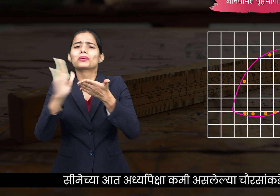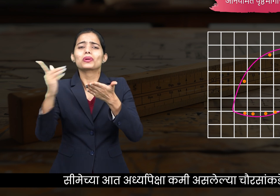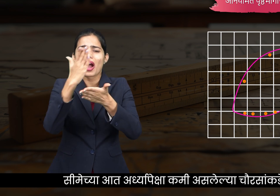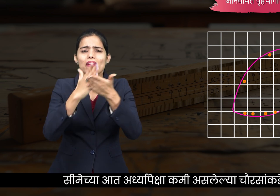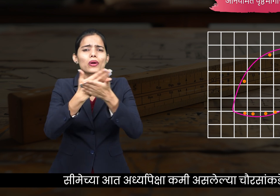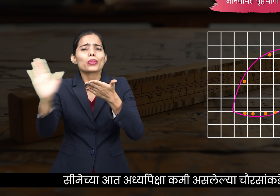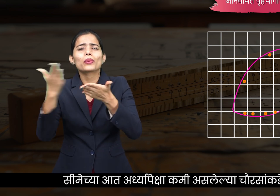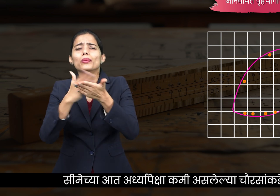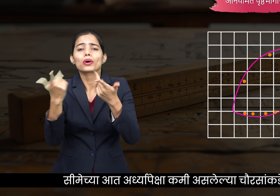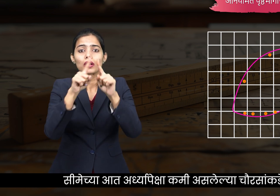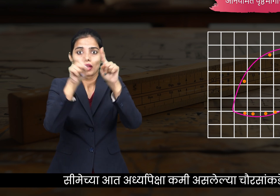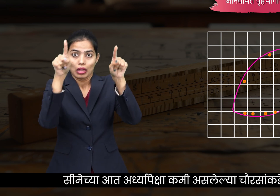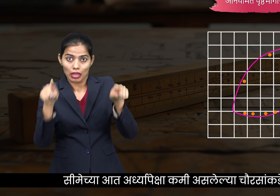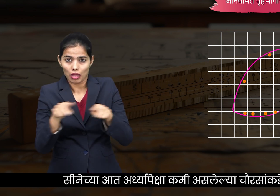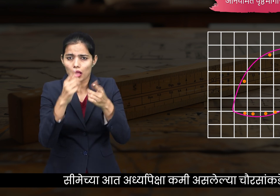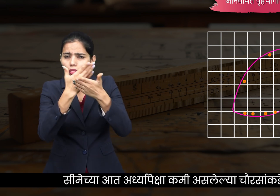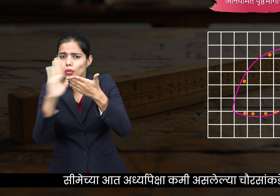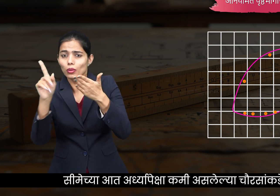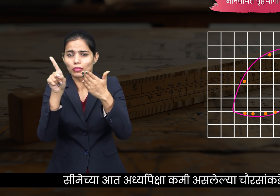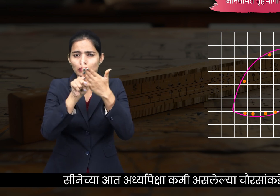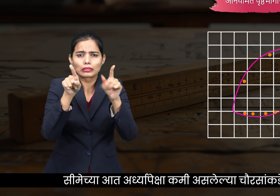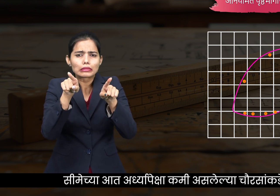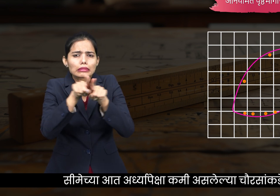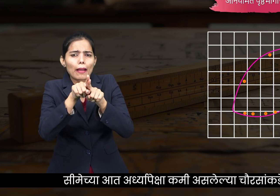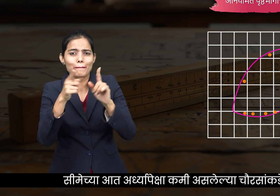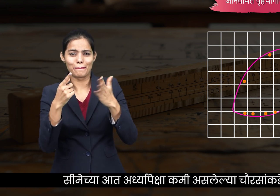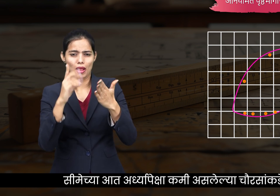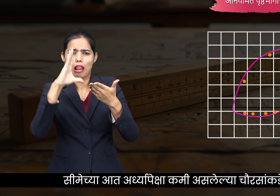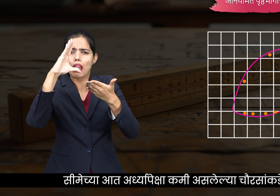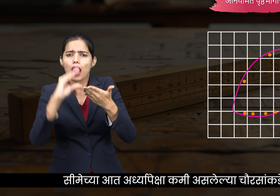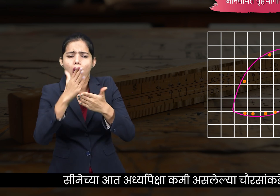सीमेच्या आत अर्ध्यापेक्षा कमी असलेल्या चौरसांकडे दुर्लक्ष करा.